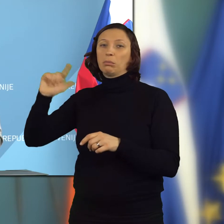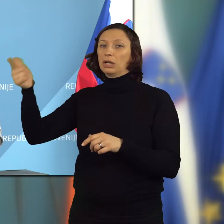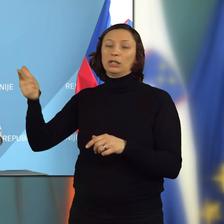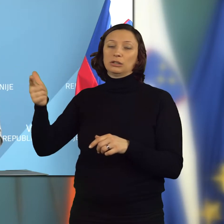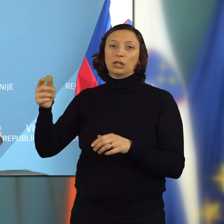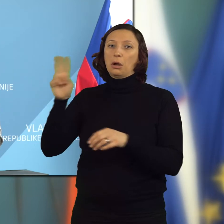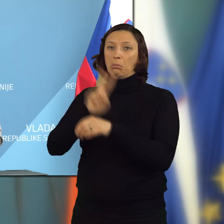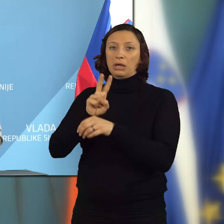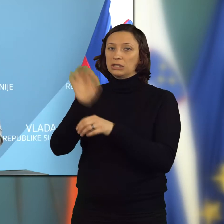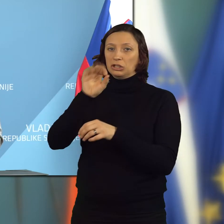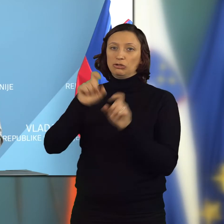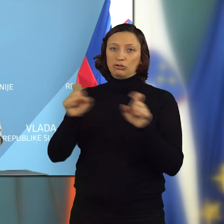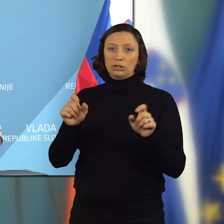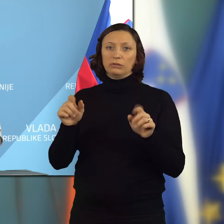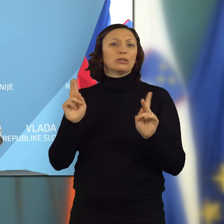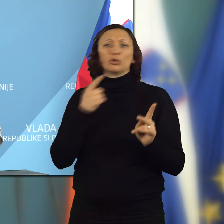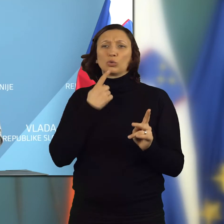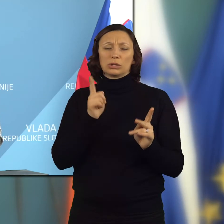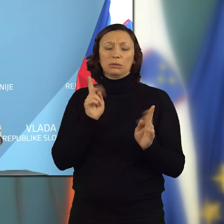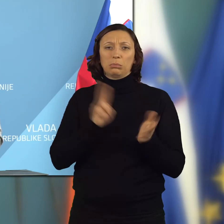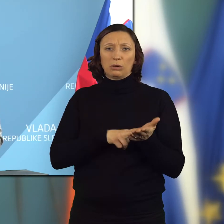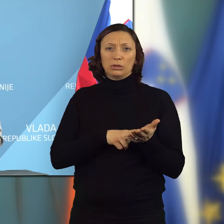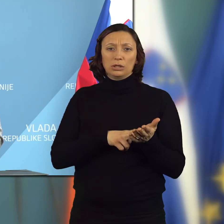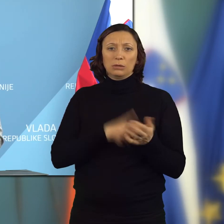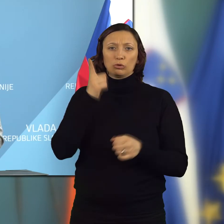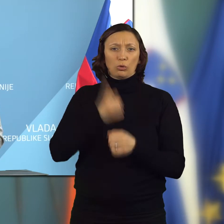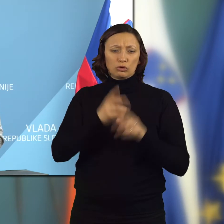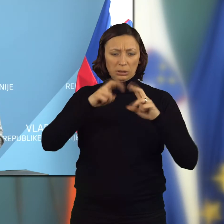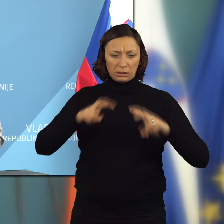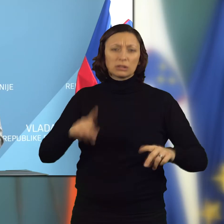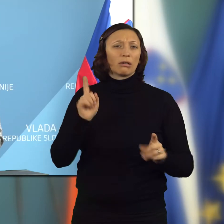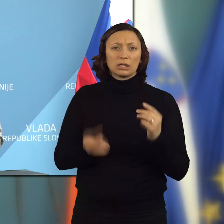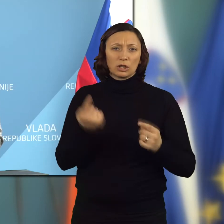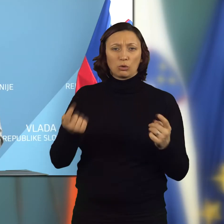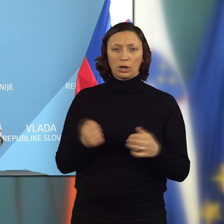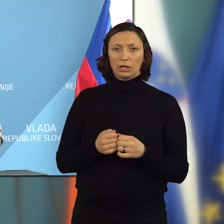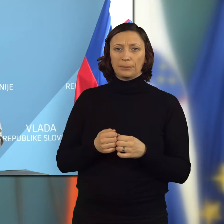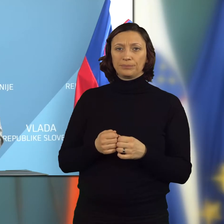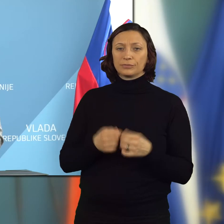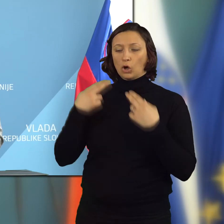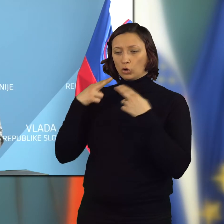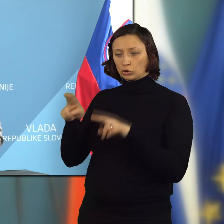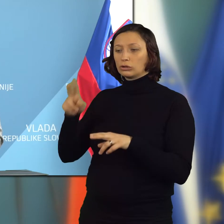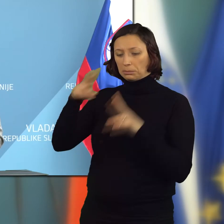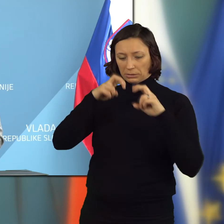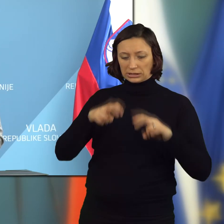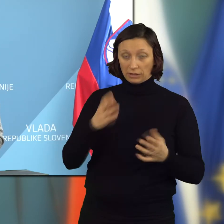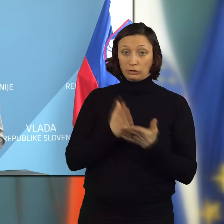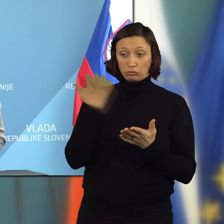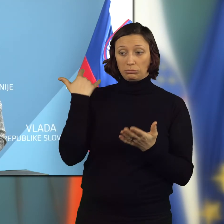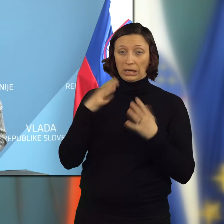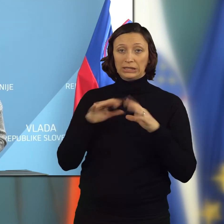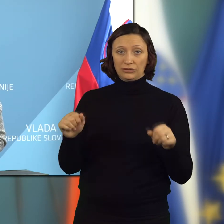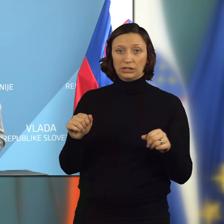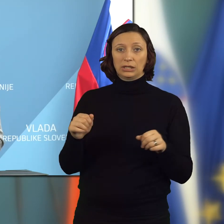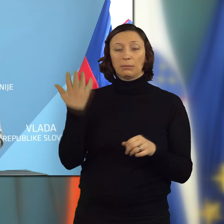pa je bila drugačna, torej da pazniki niso bili krivi. Se pravi, boste odredili kakšno preiskavo glede na te informacije? V preiskavi, ki